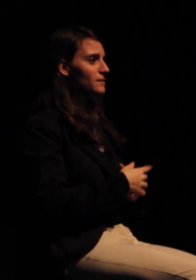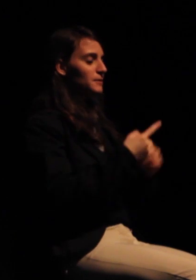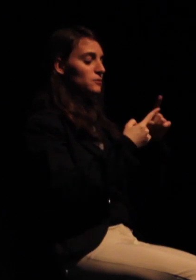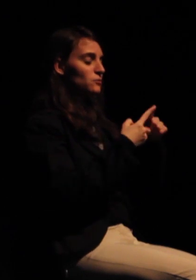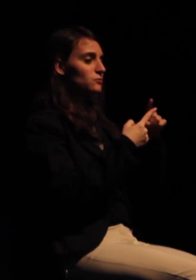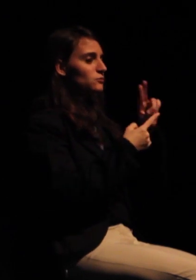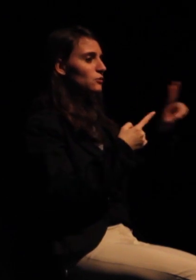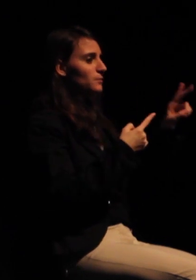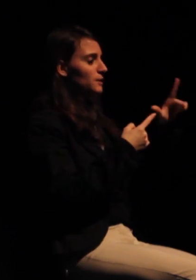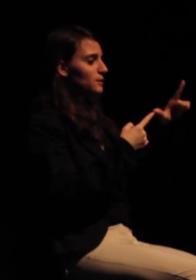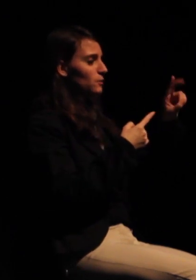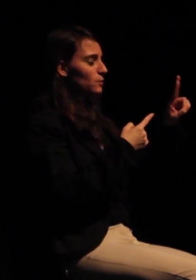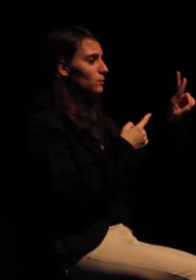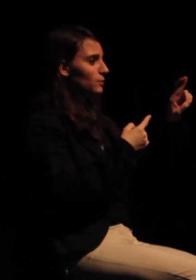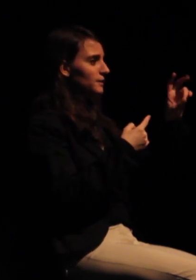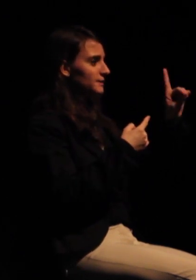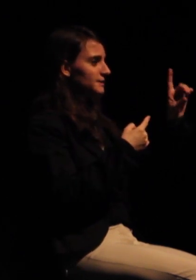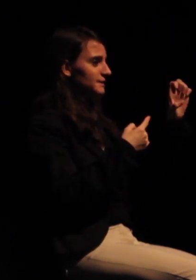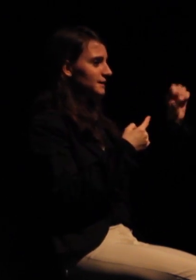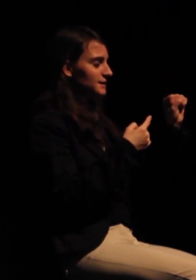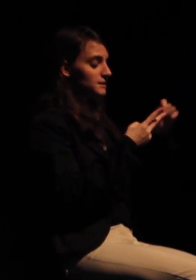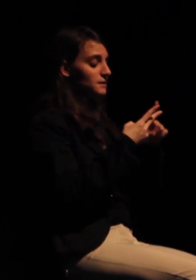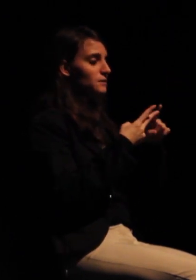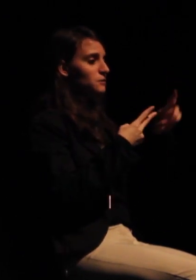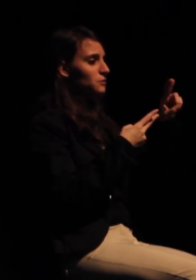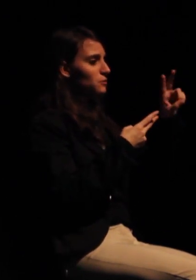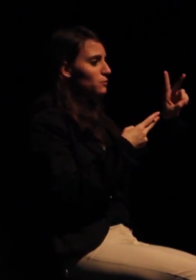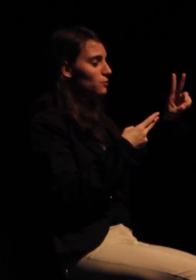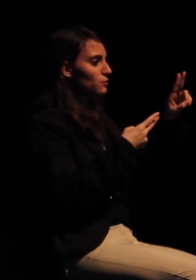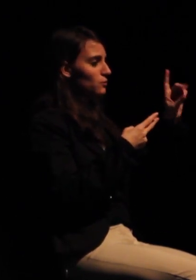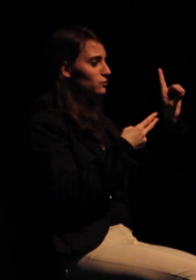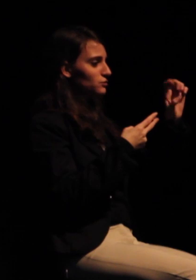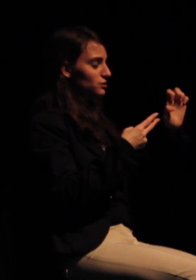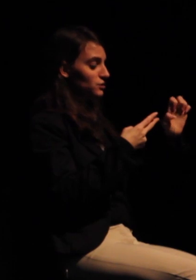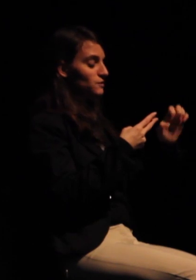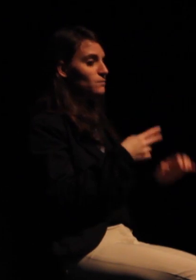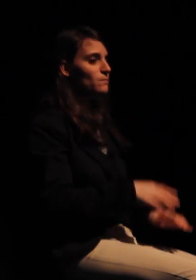Uma se chamava Lourdes Prada e a outra Ruth Segnini.